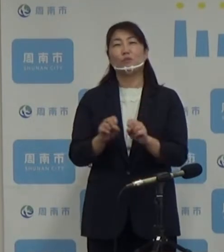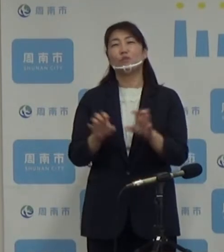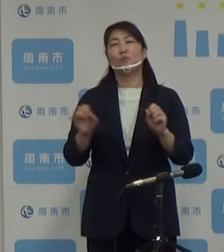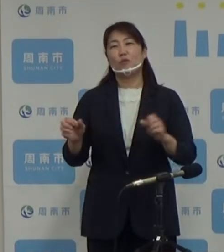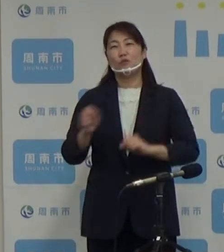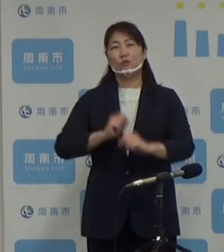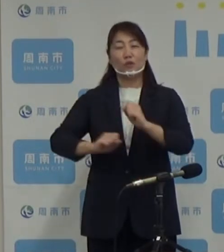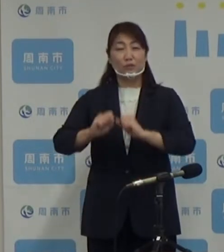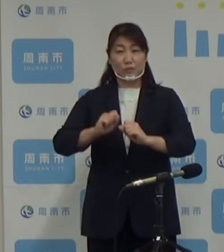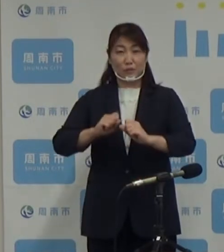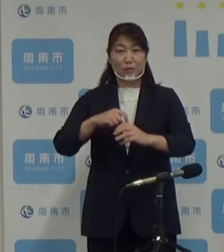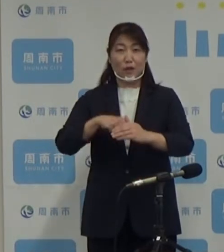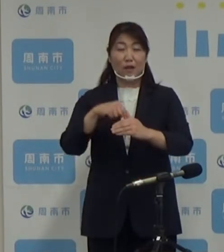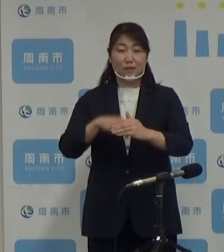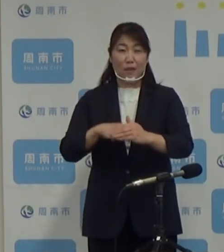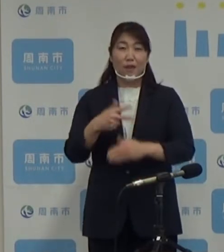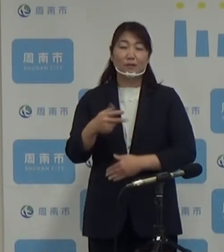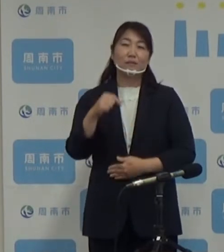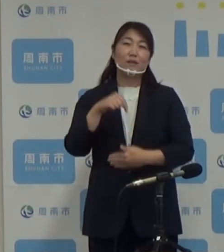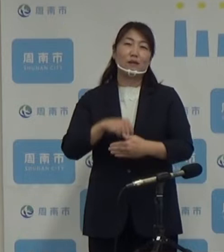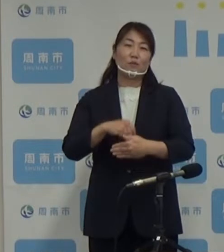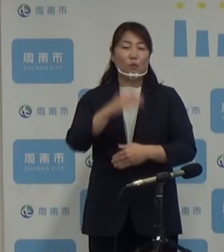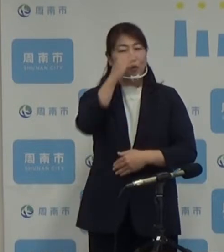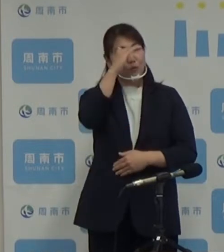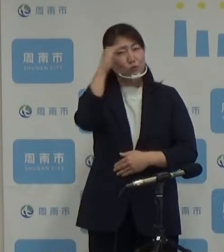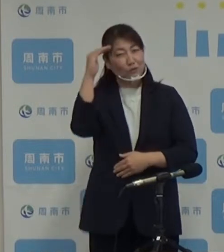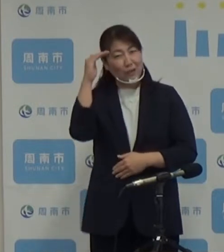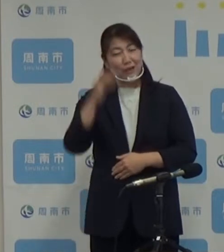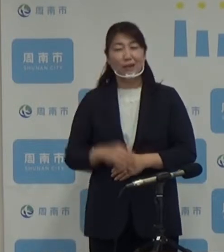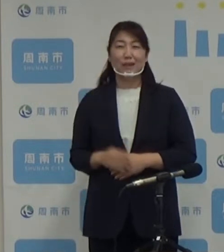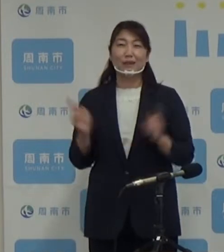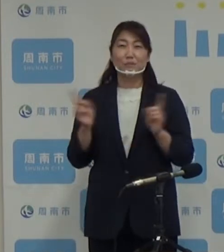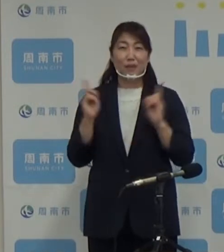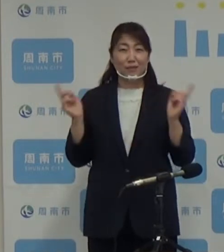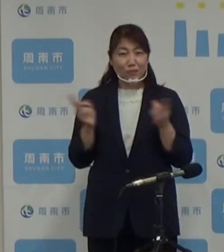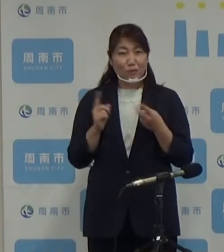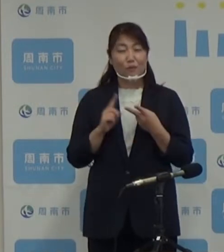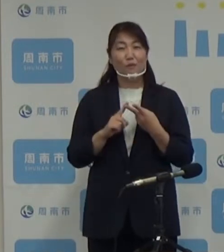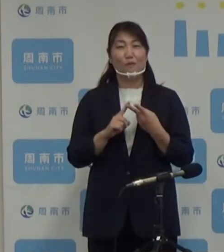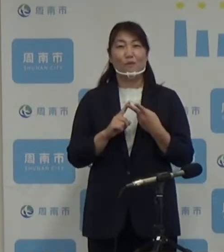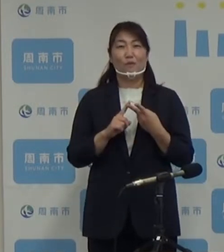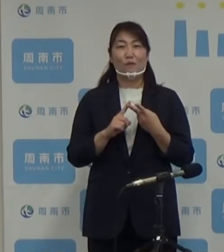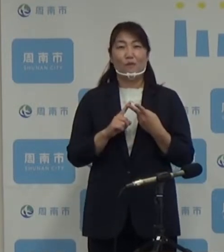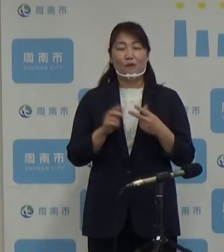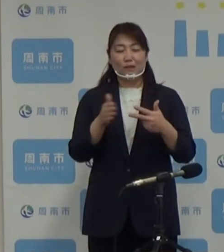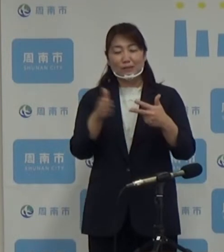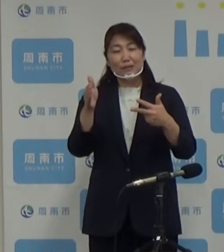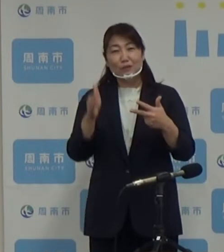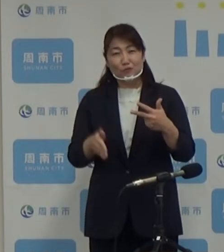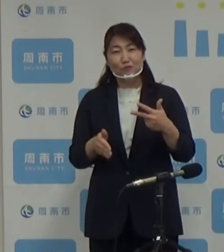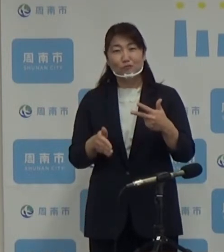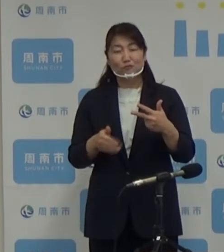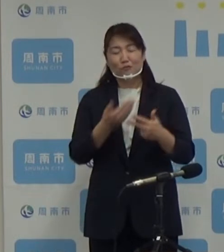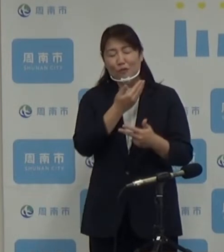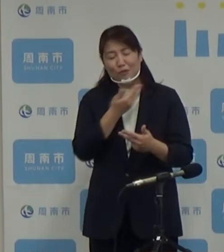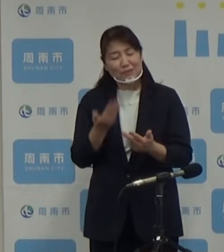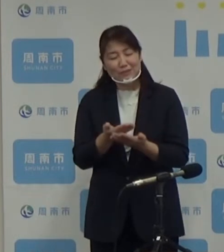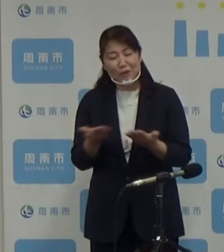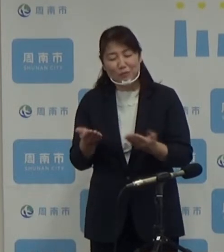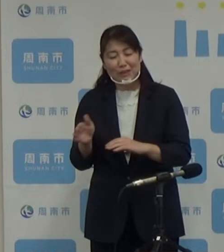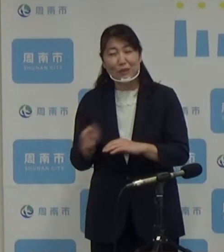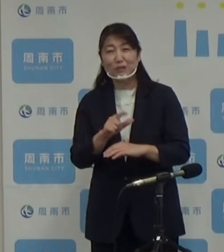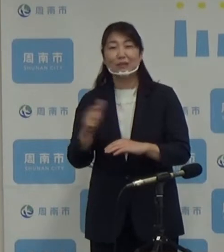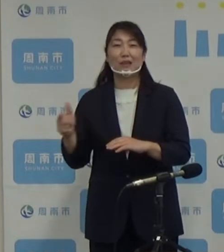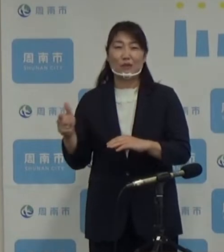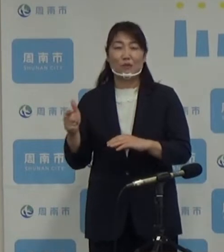取り組みとして市内の風景イベント施設ご当地グルメなどを市民目線で